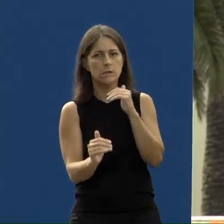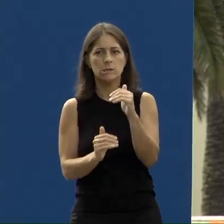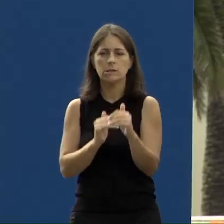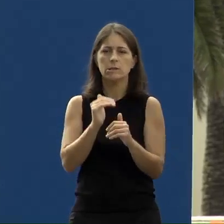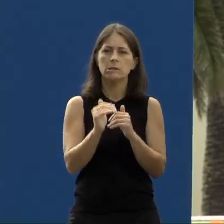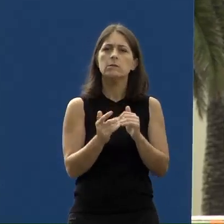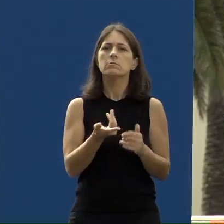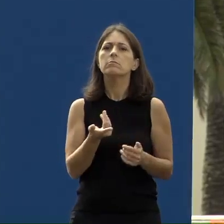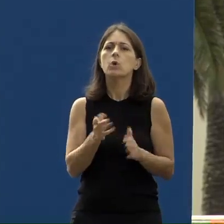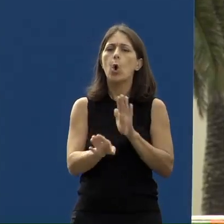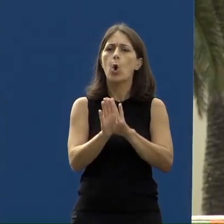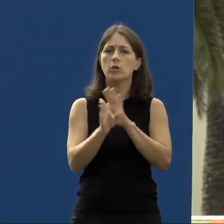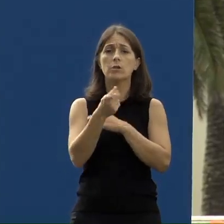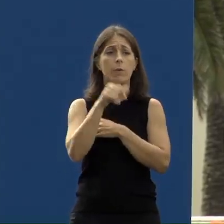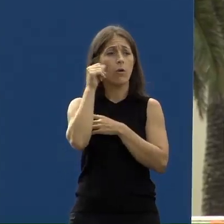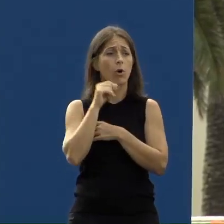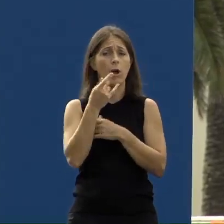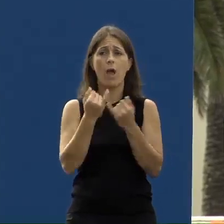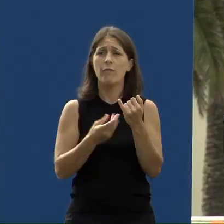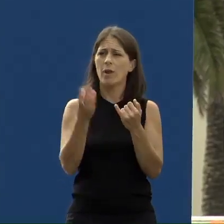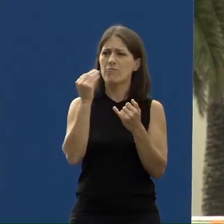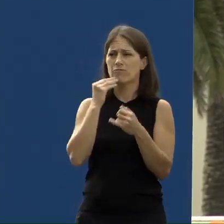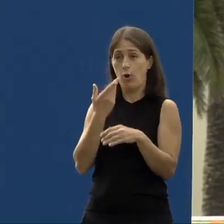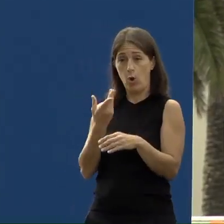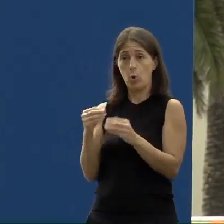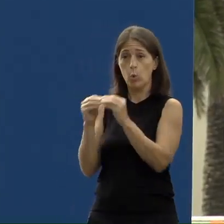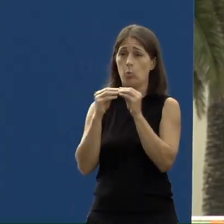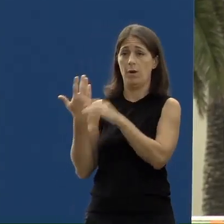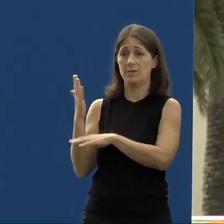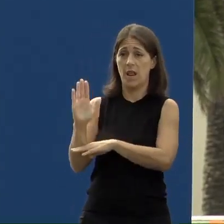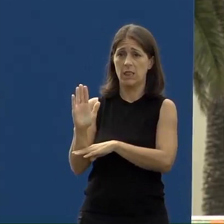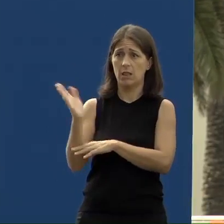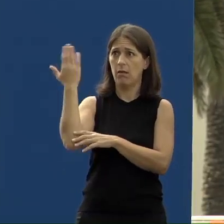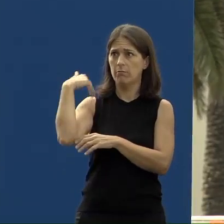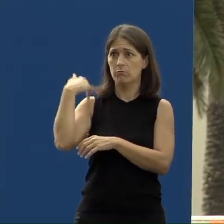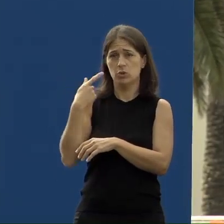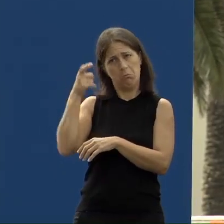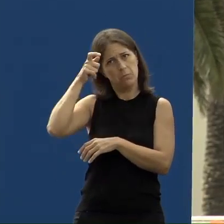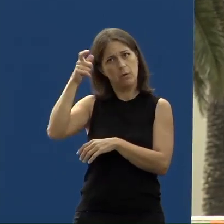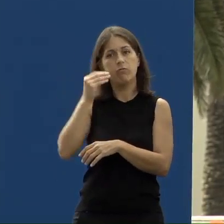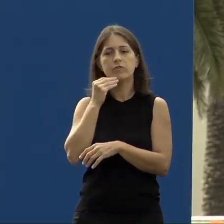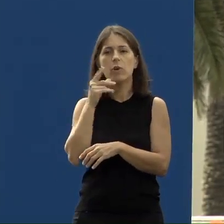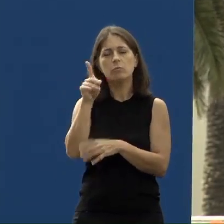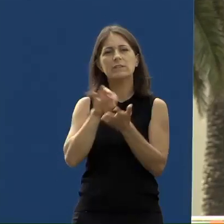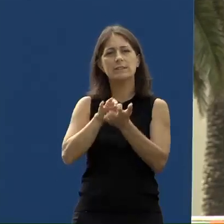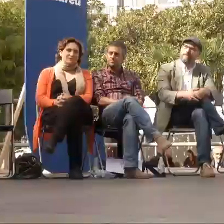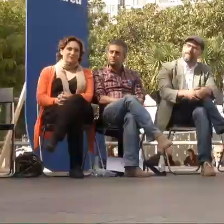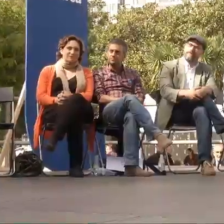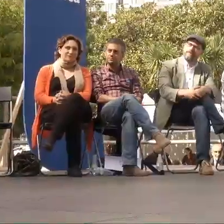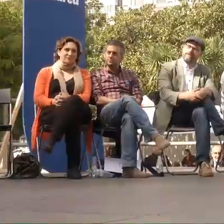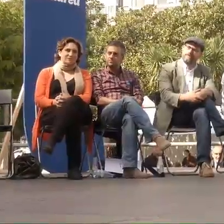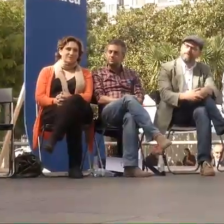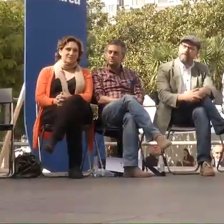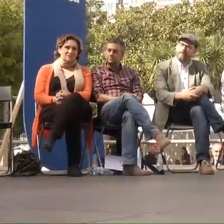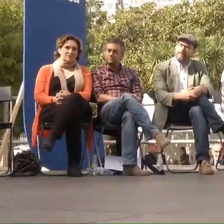camiños por eso. Jorge Suárez representando a Ferrol en Común. Naquela vila comezou o servicio de